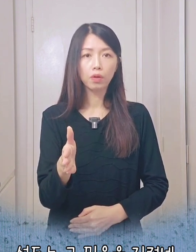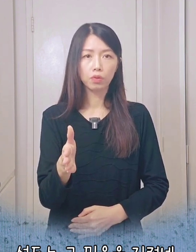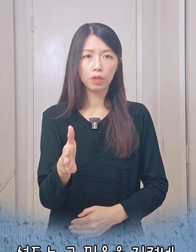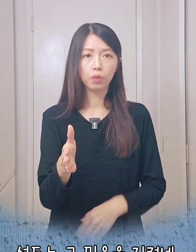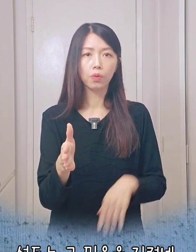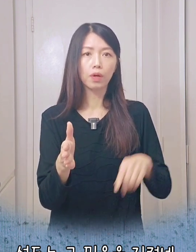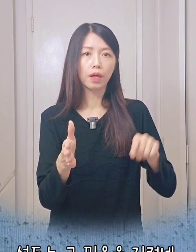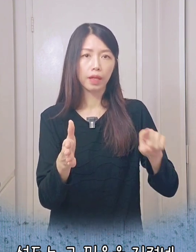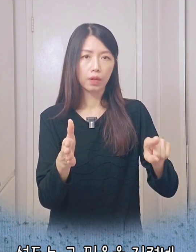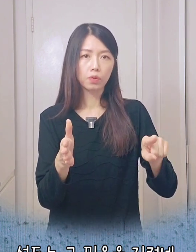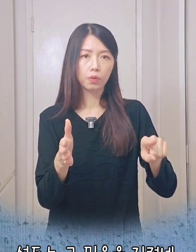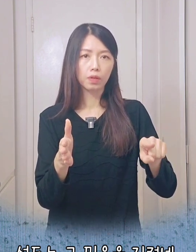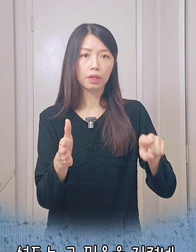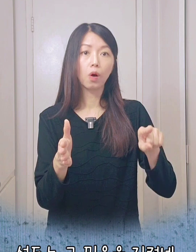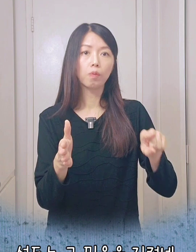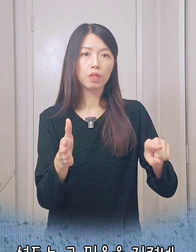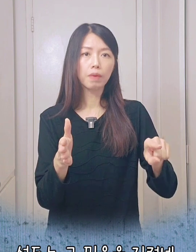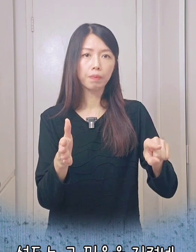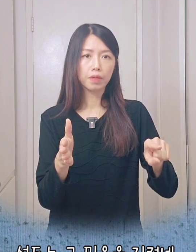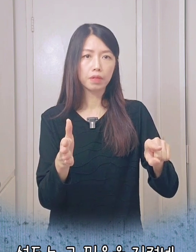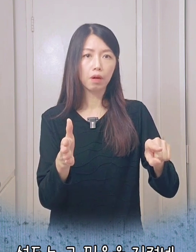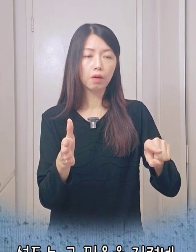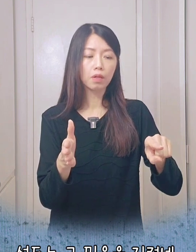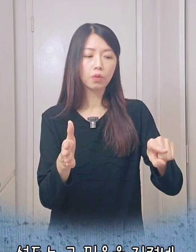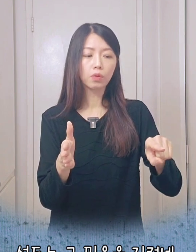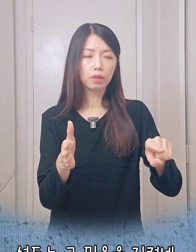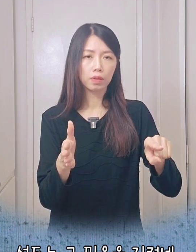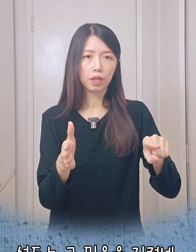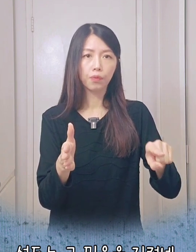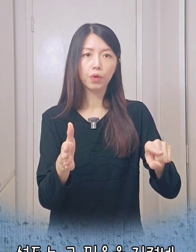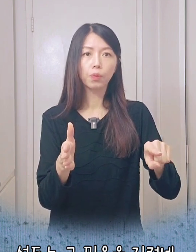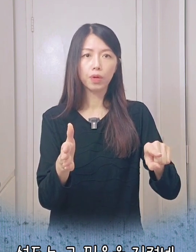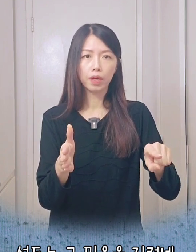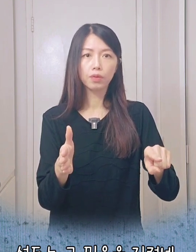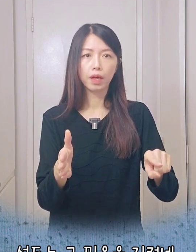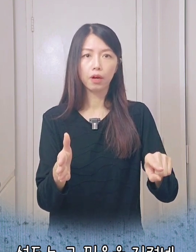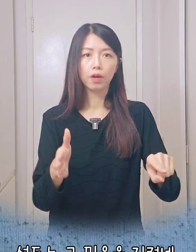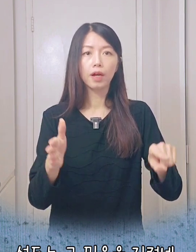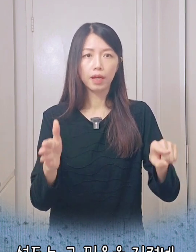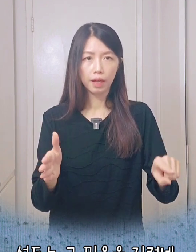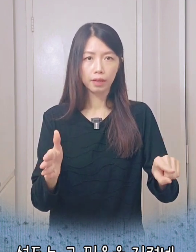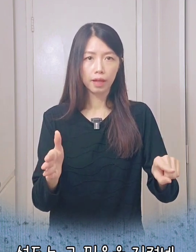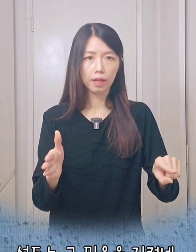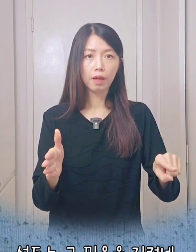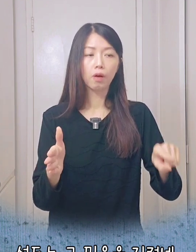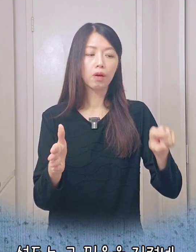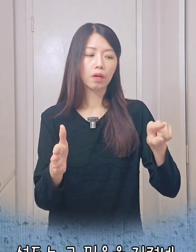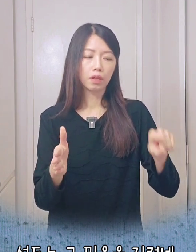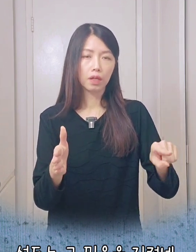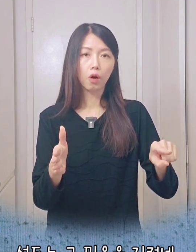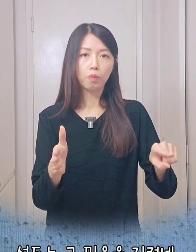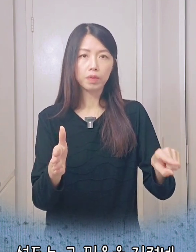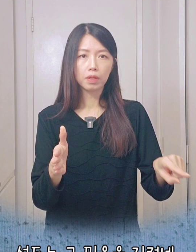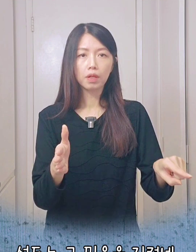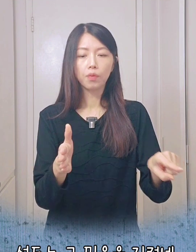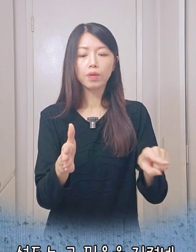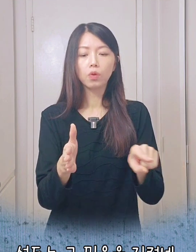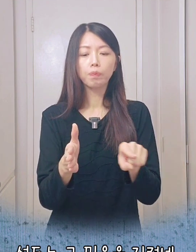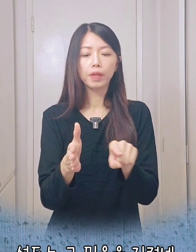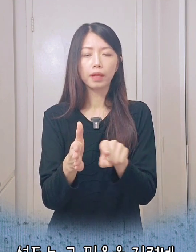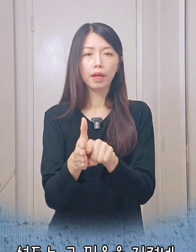똑바로 세워주시고 다른 손은 검지만 펴셔서 손등이 위로 보이게 해주세요. 이 상태에서 이